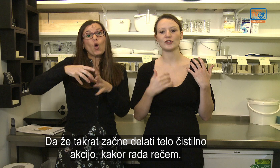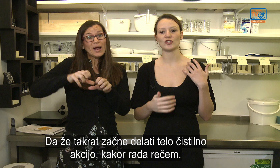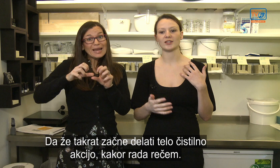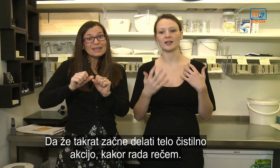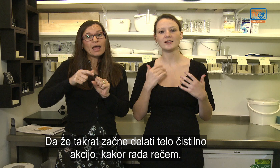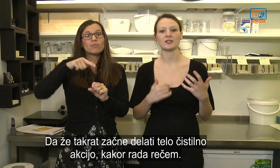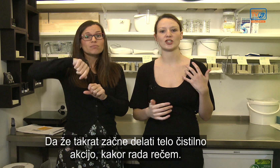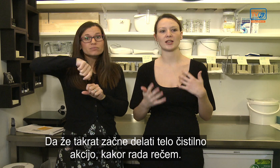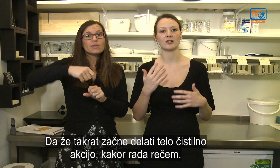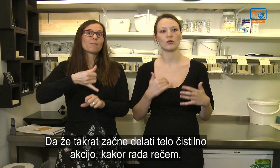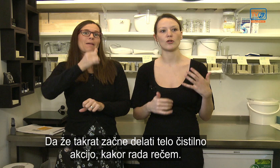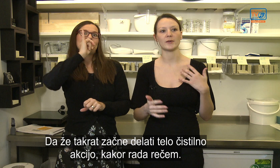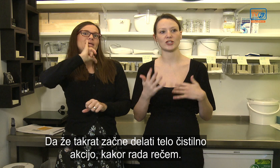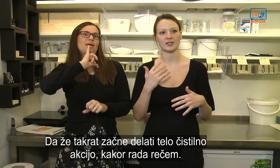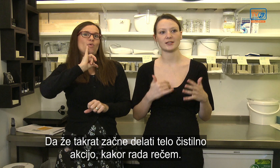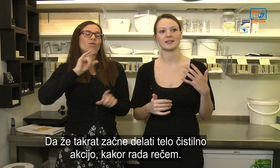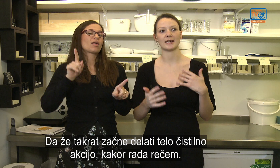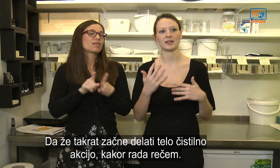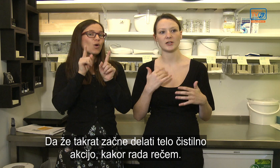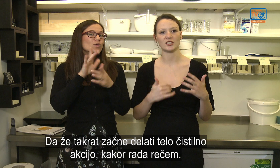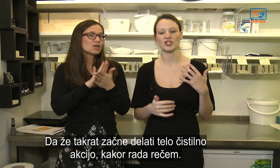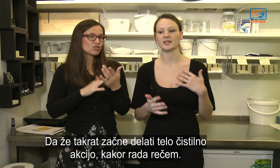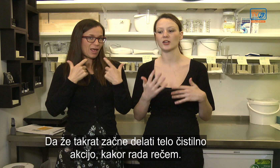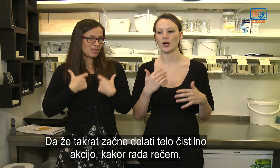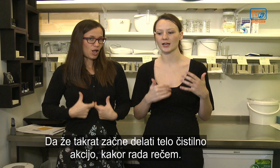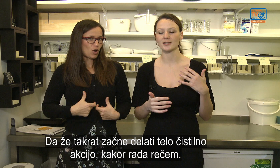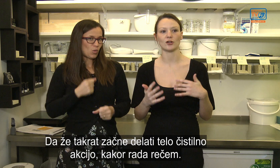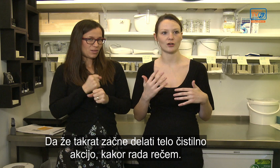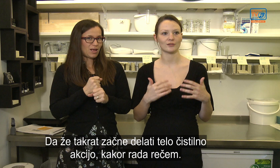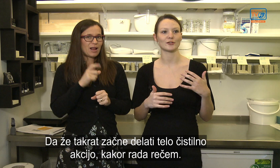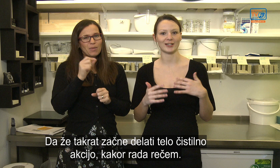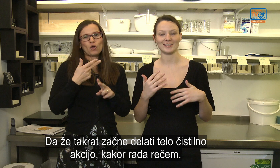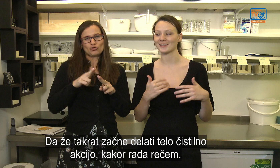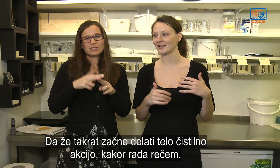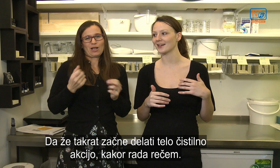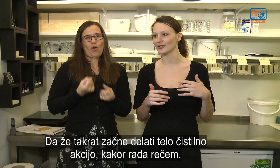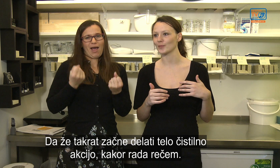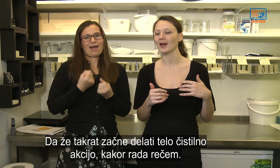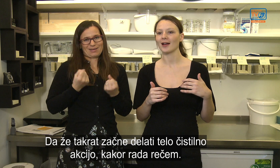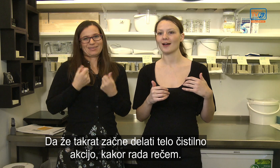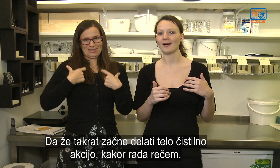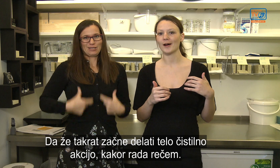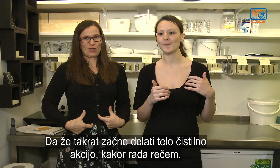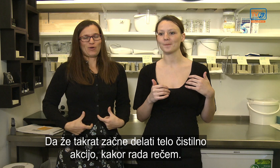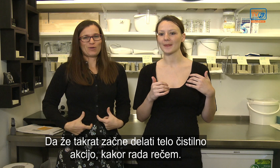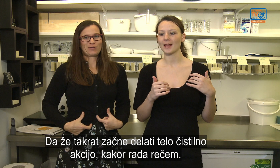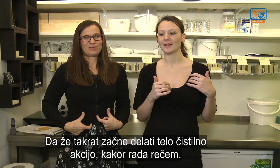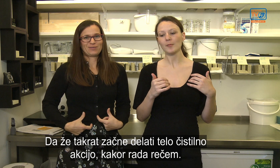že takrat začne telo majčkeno delati majčkeno čistilno akcijo, kakor res rada rečem. Je pa